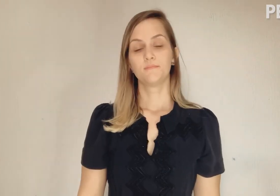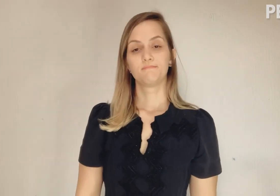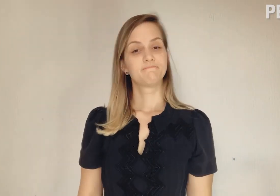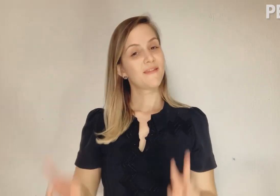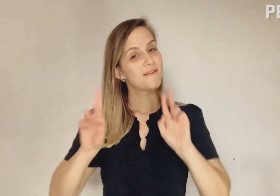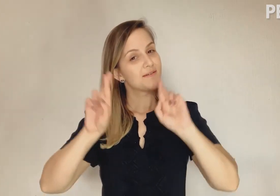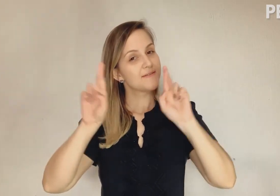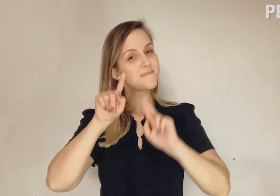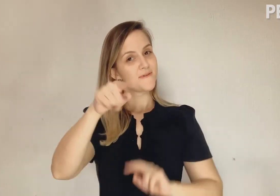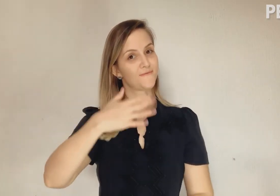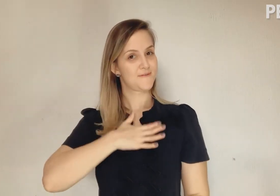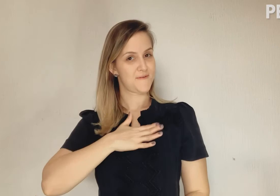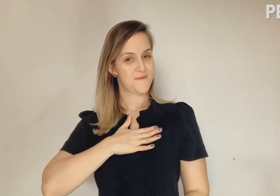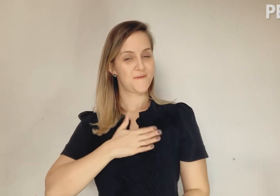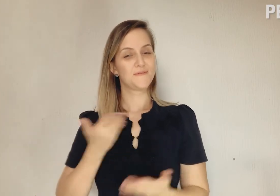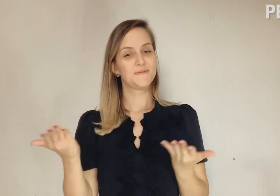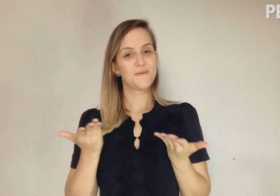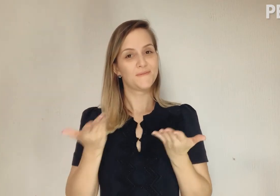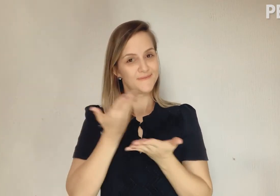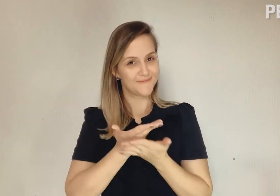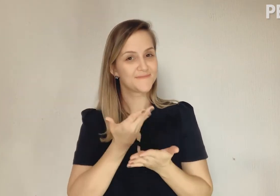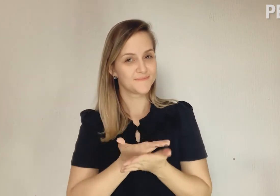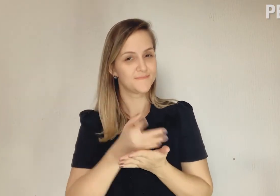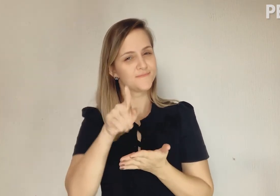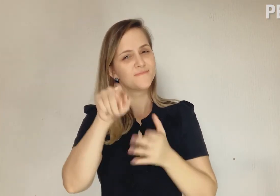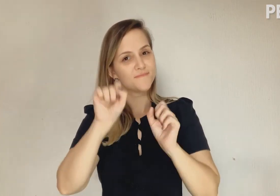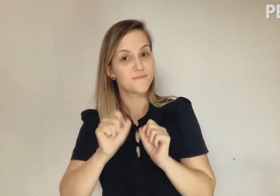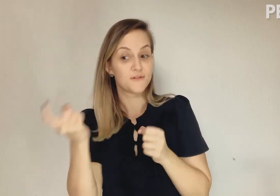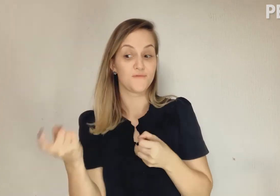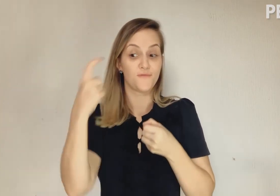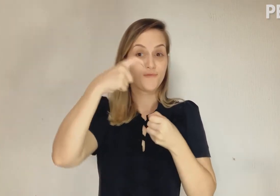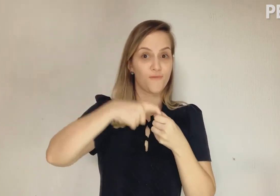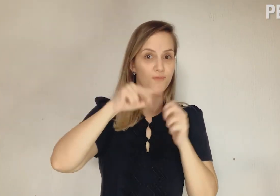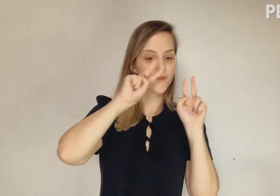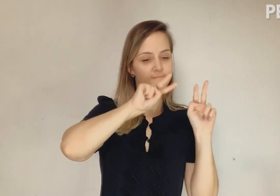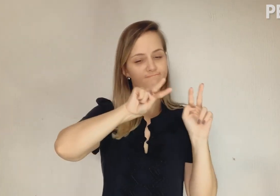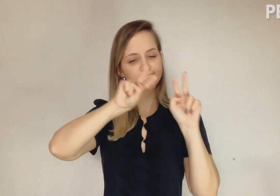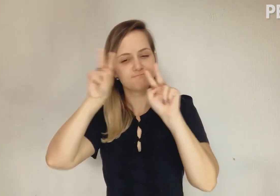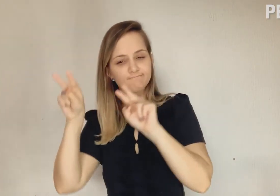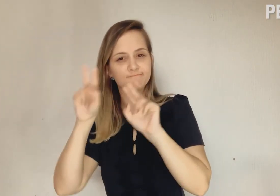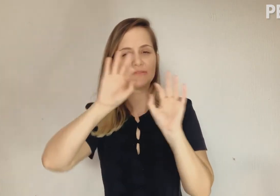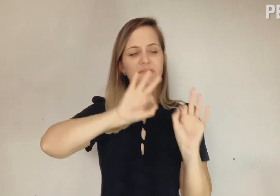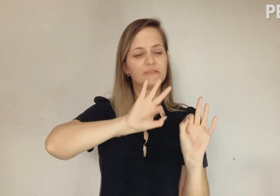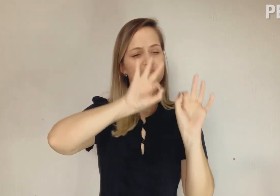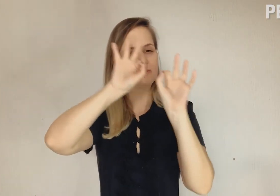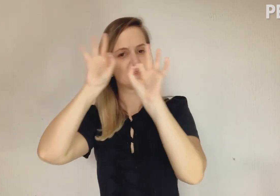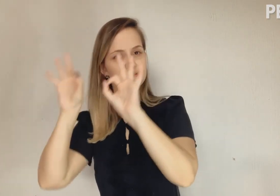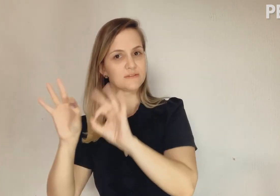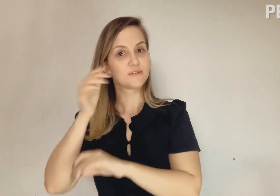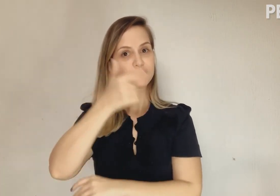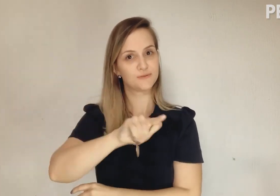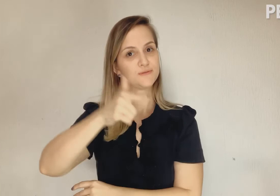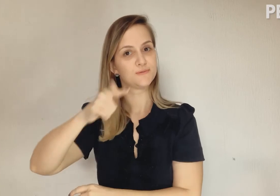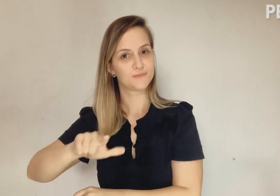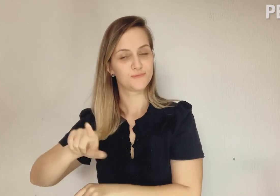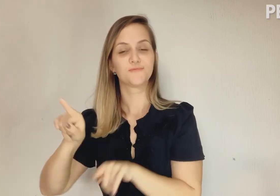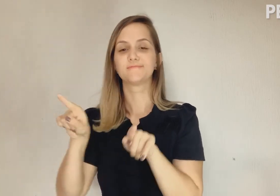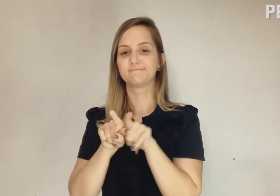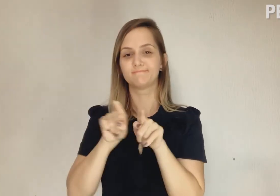Espero que você tenha gostado da aula de hoje. Lembro que você pode voltar e assistir ao